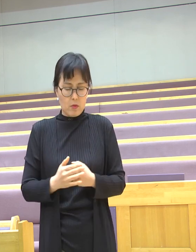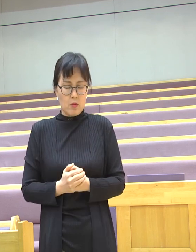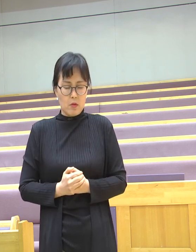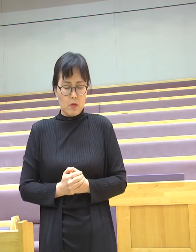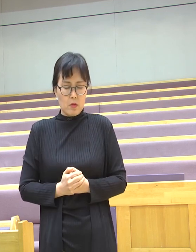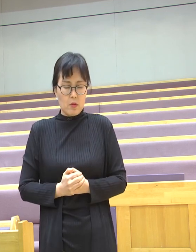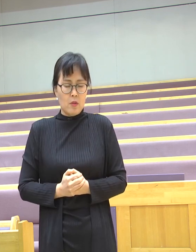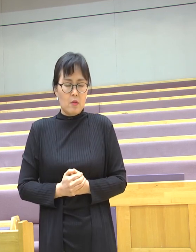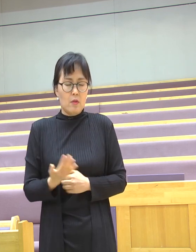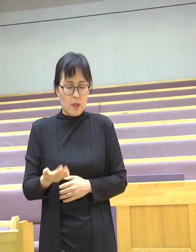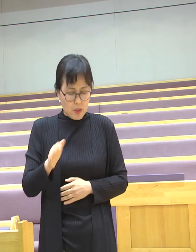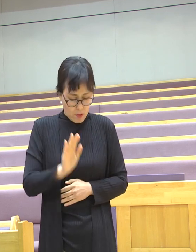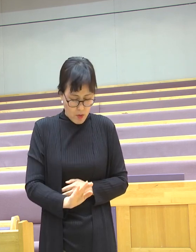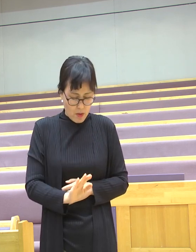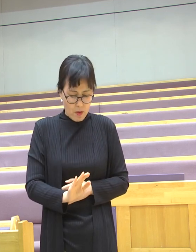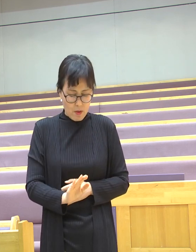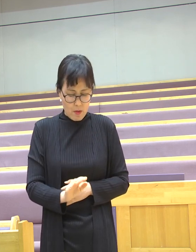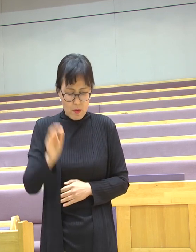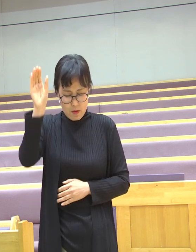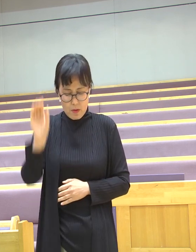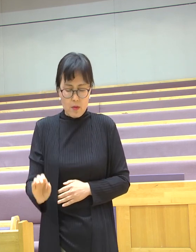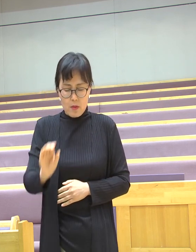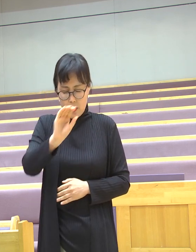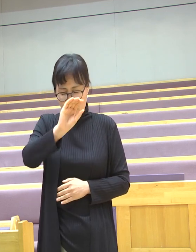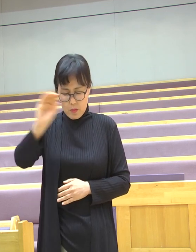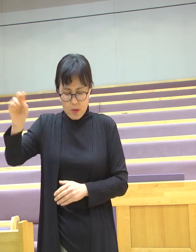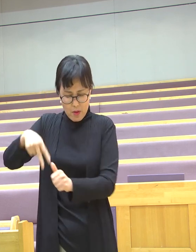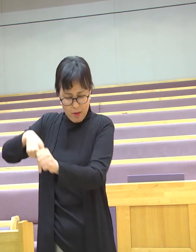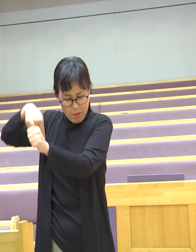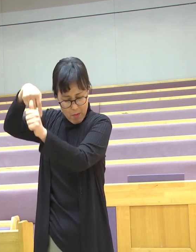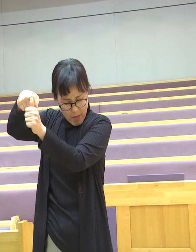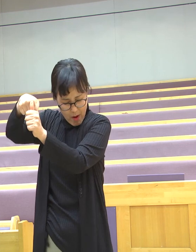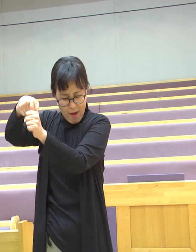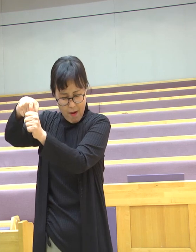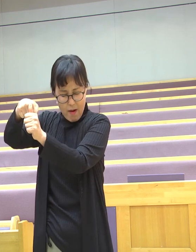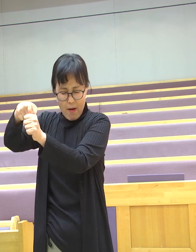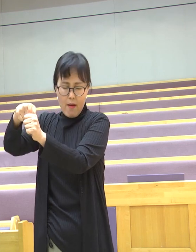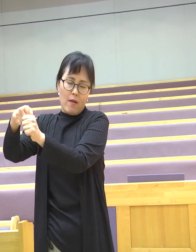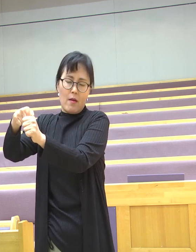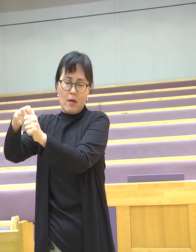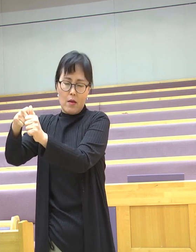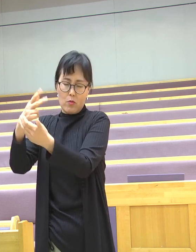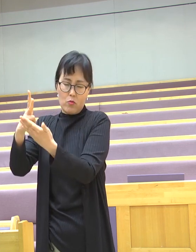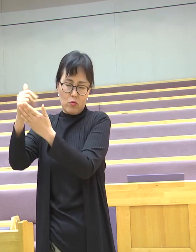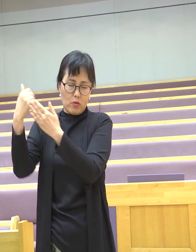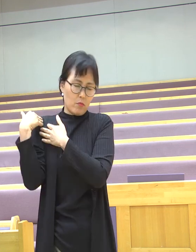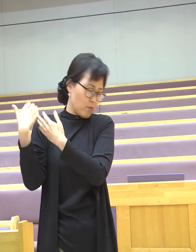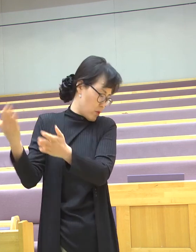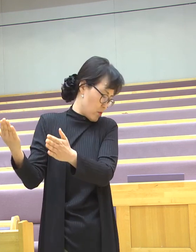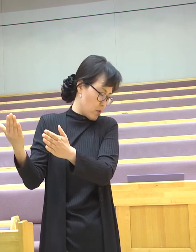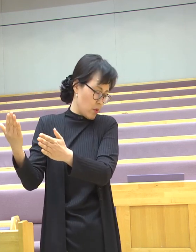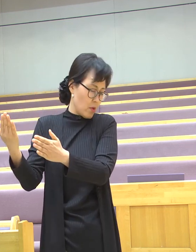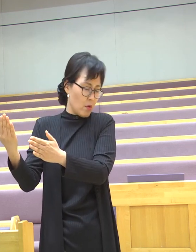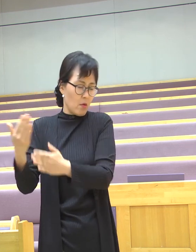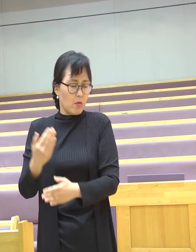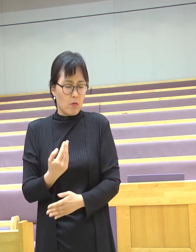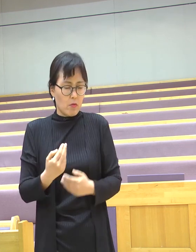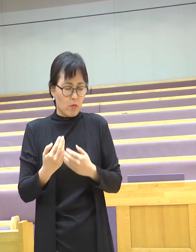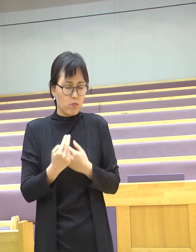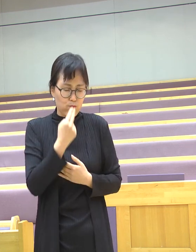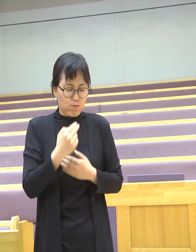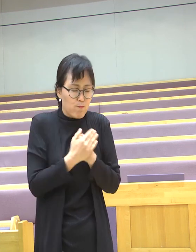때문이었습니다. 그럼에도 십자가에 달리신 주님 앞에서 자기 목숨을 후지하기 위해서 뿔뿔이